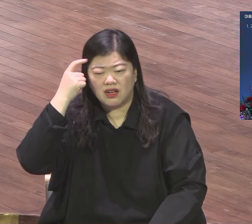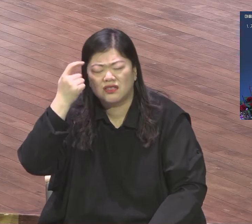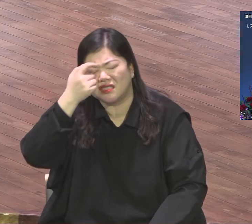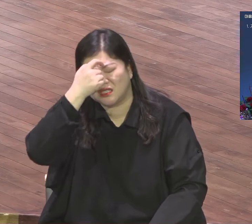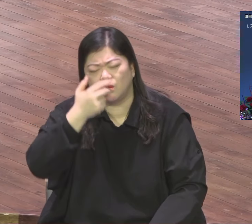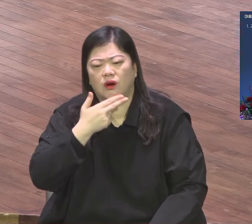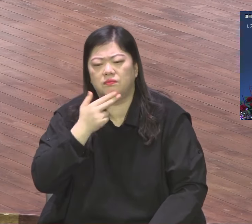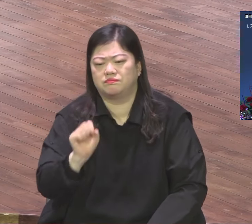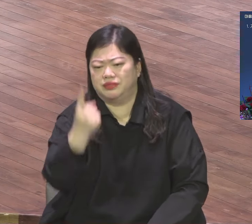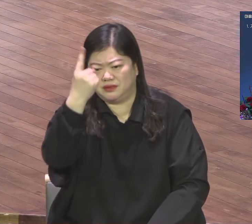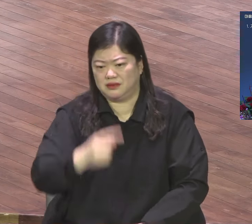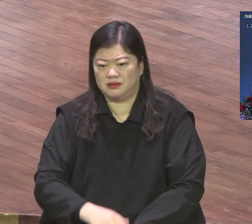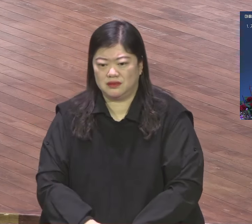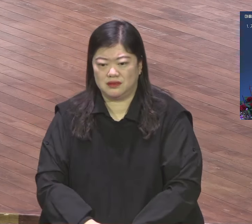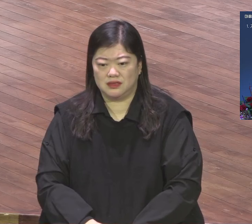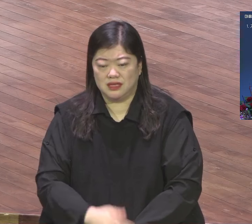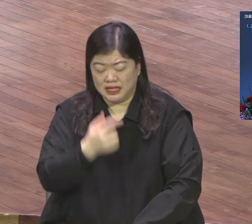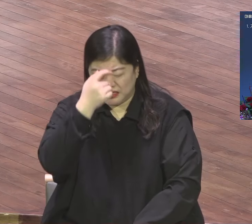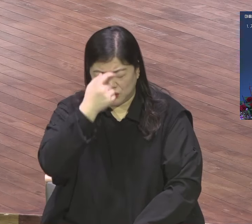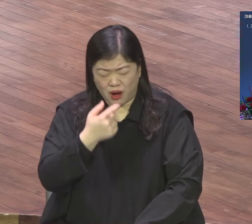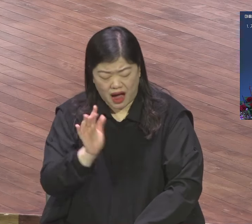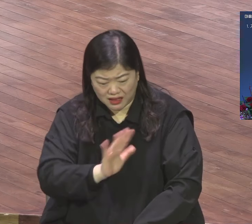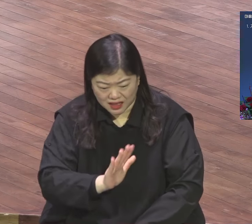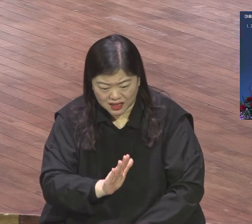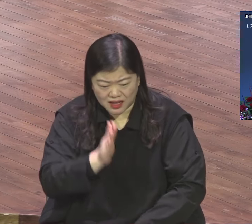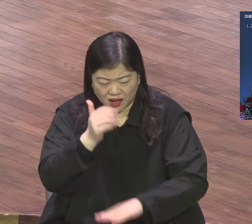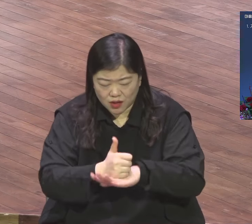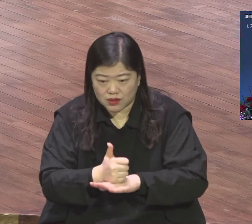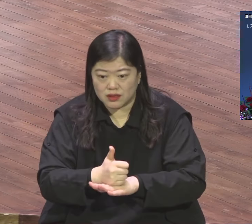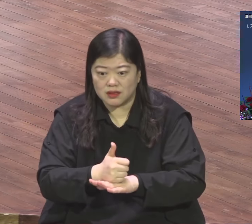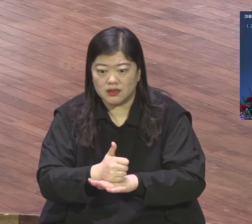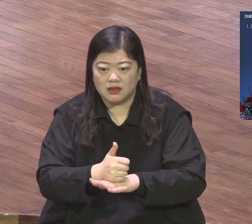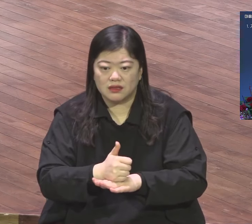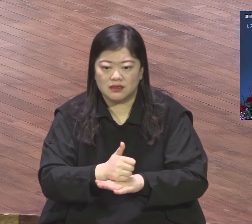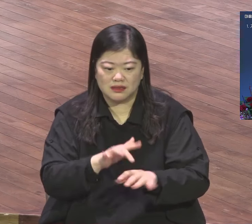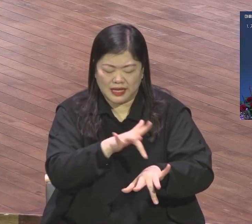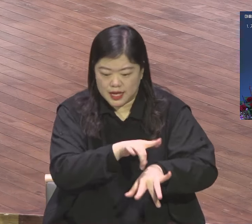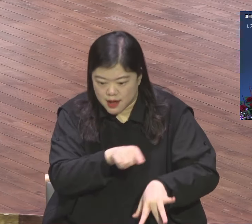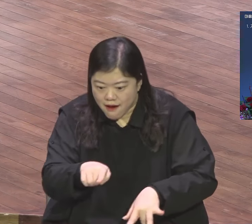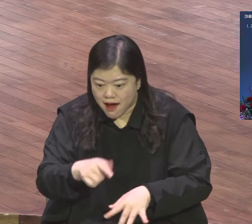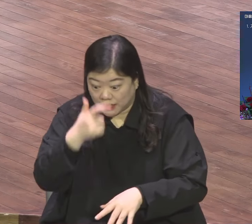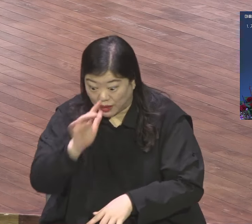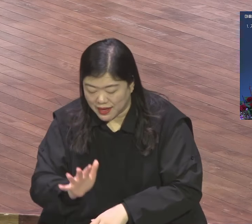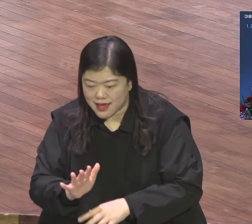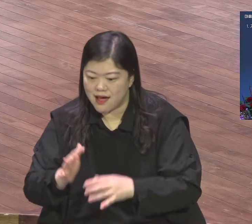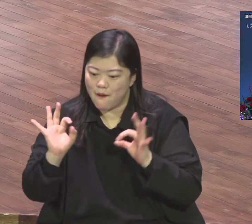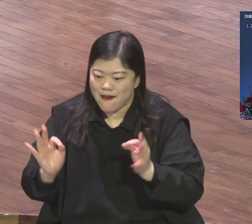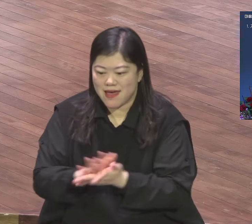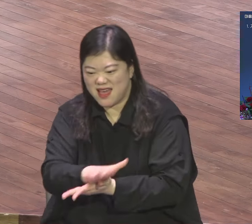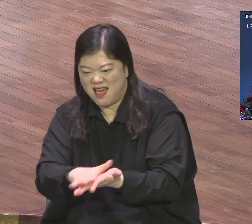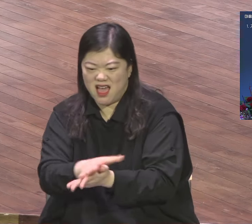않기 때문에 사단 난장판 치는 거예요. 가정 예배 드리면서 기도해 보세요. 그런 법이 없지.